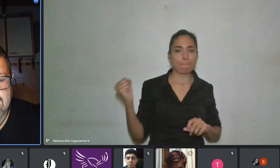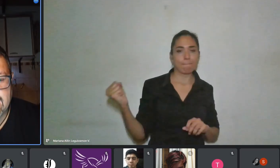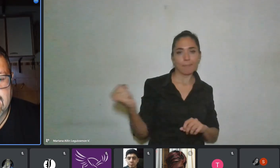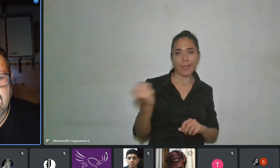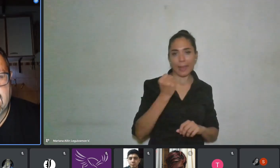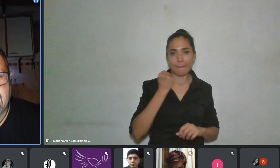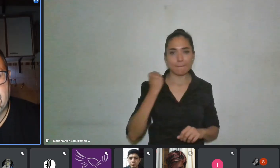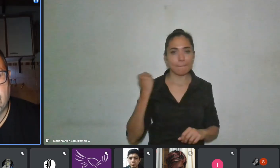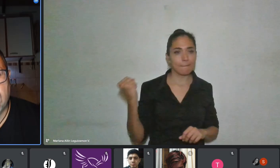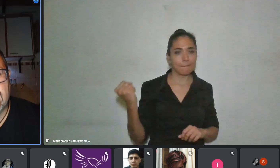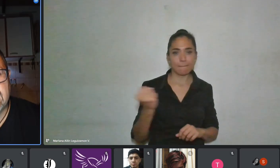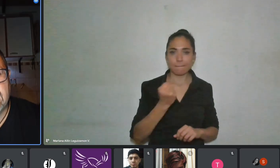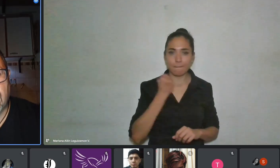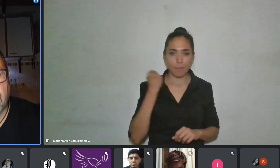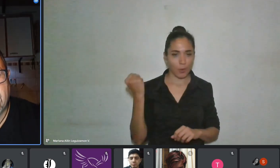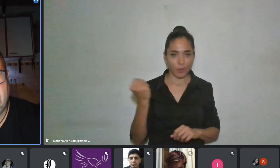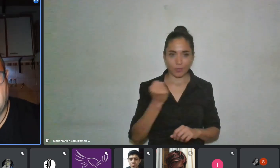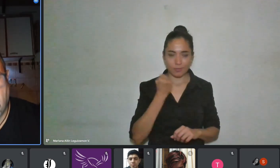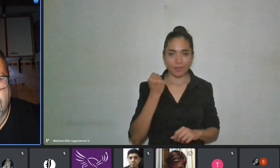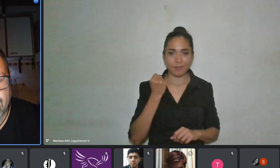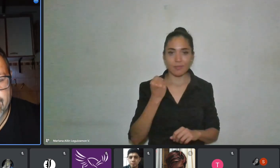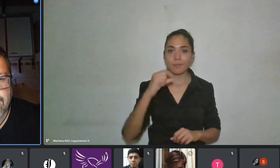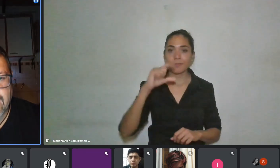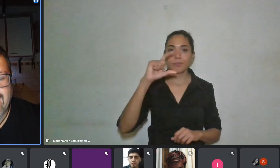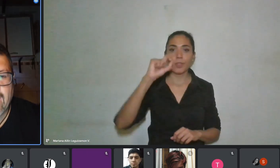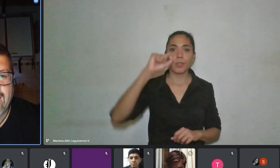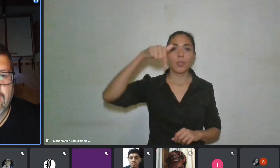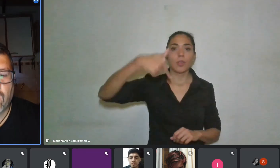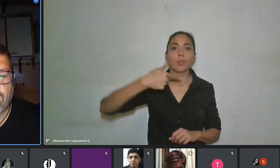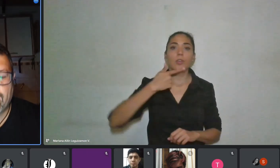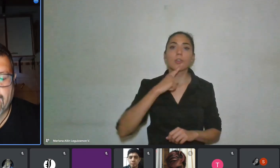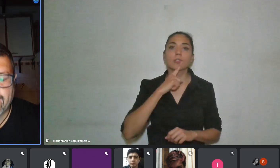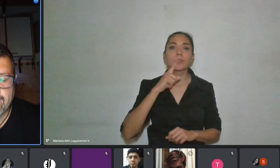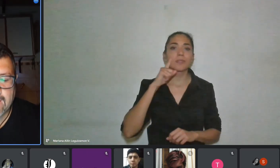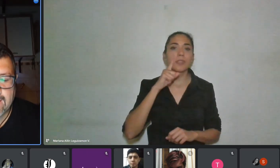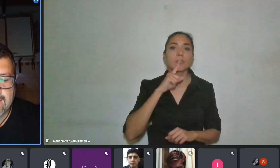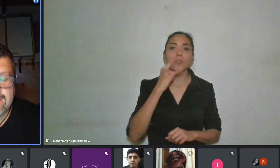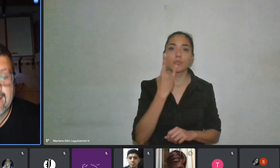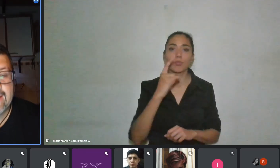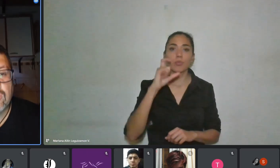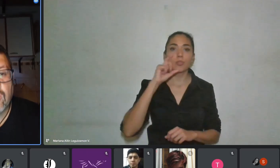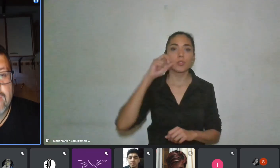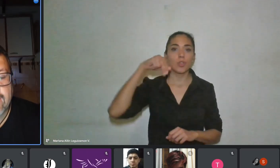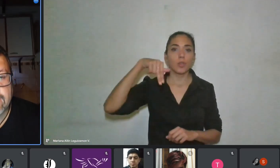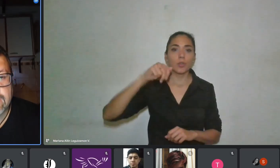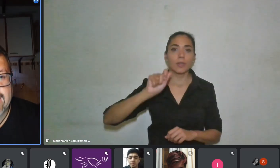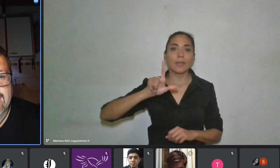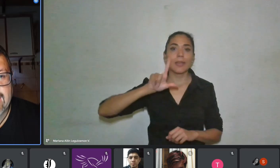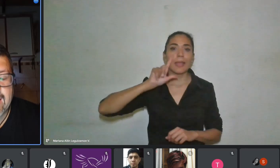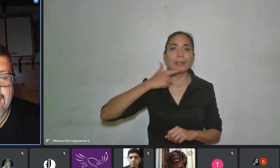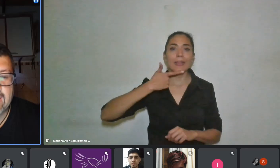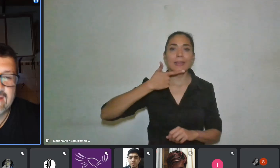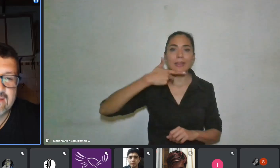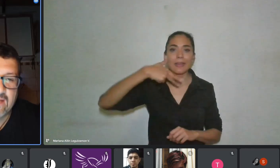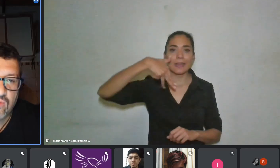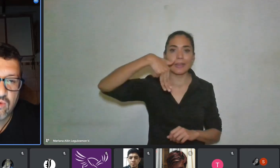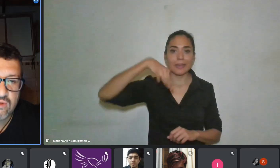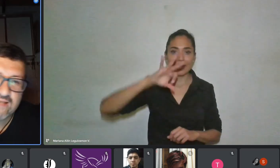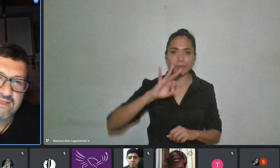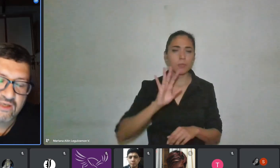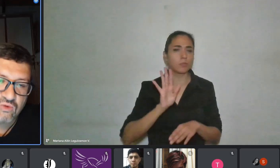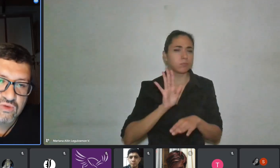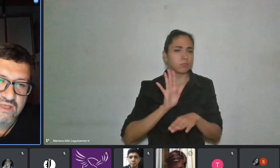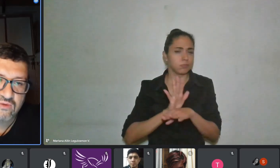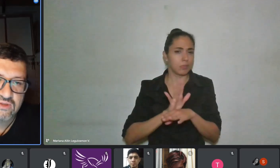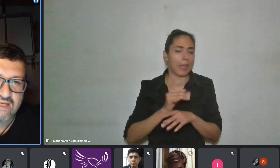es el constitucionalismo. A lo largo de la historia, quizás algunos